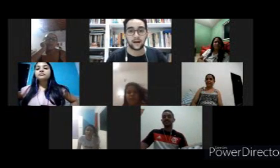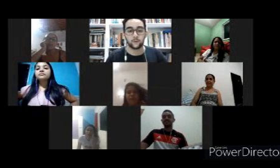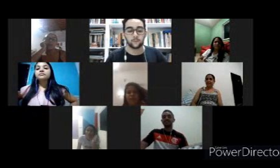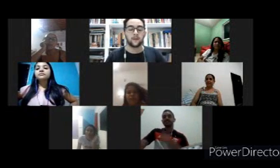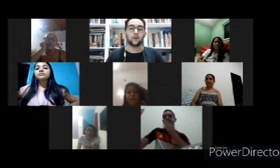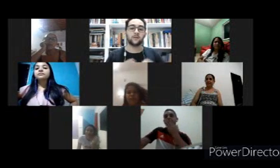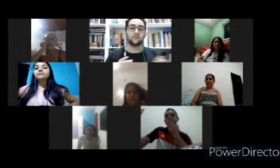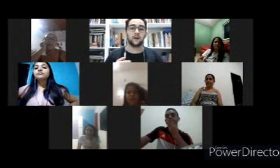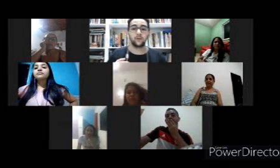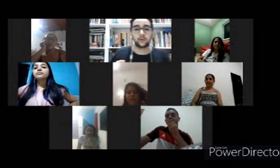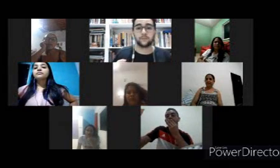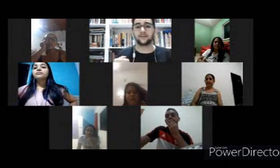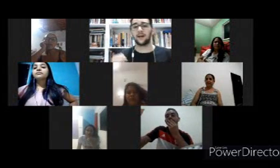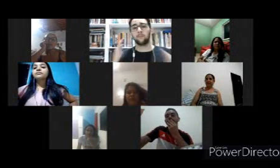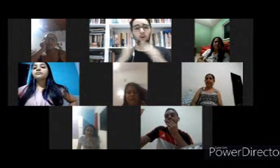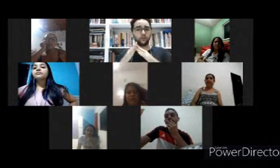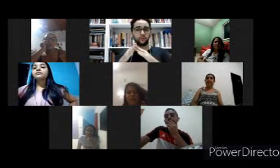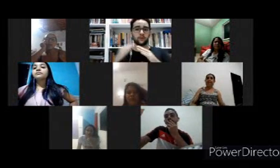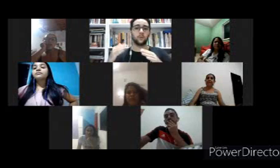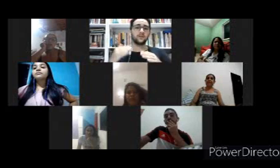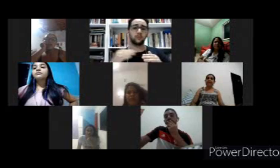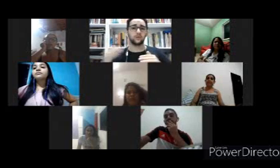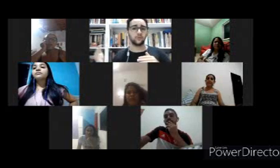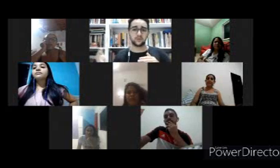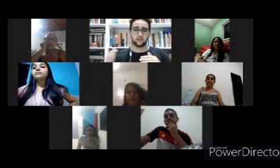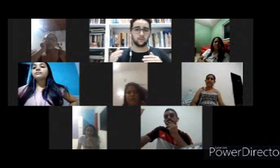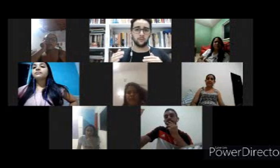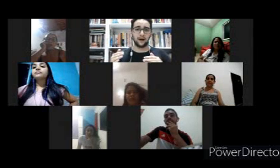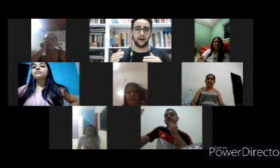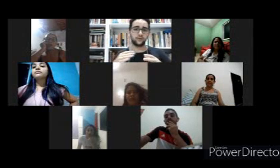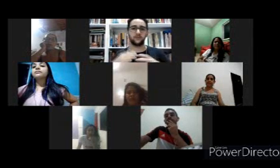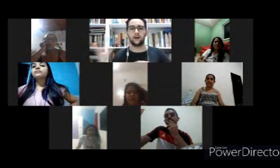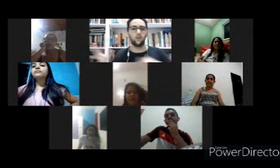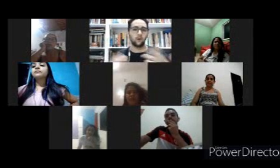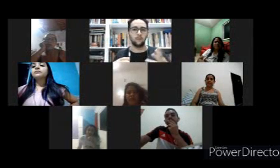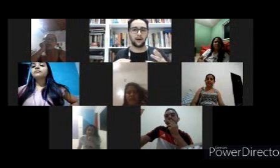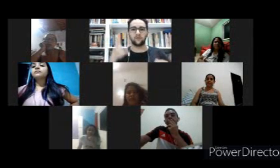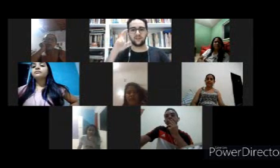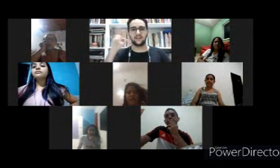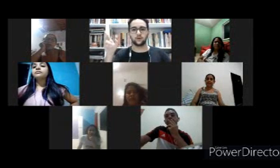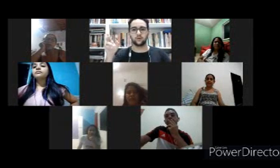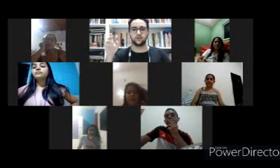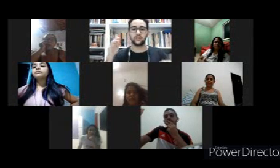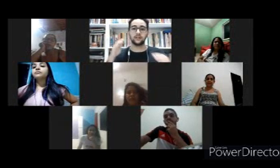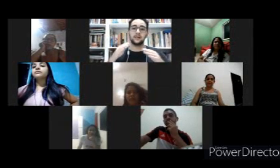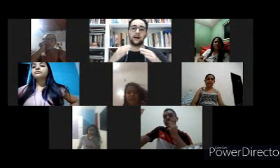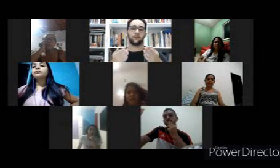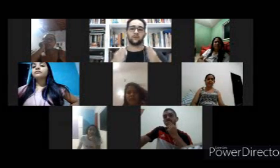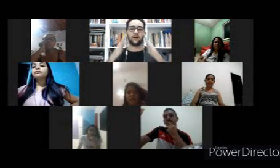da palavra bairro. Normalmente bairro não tem, mas é moro. Normalmente não se usa o bairro, tipo, fala rua ou bairro. Faz a tipologia.